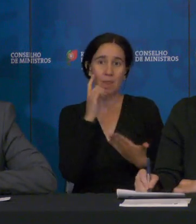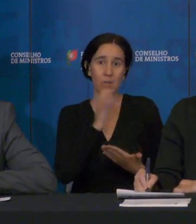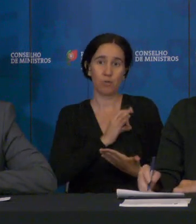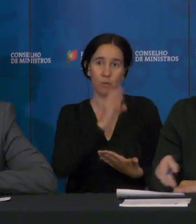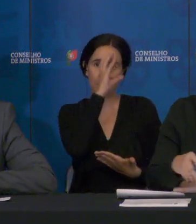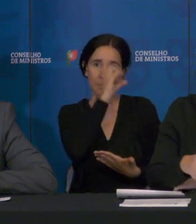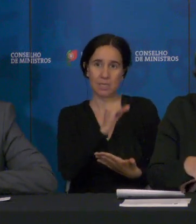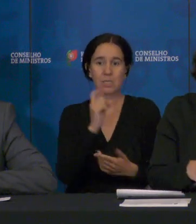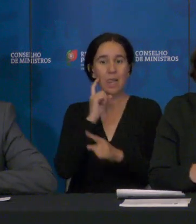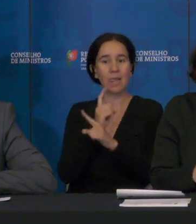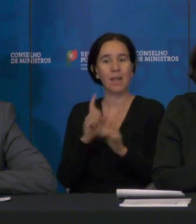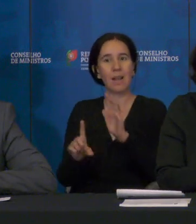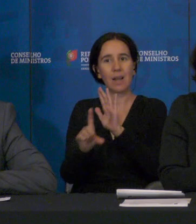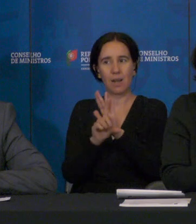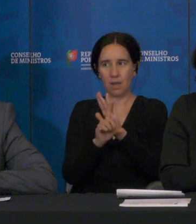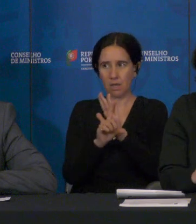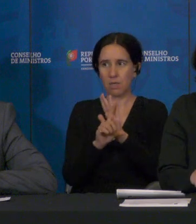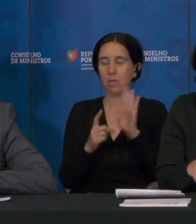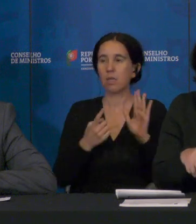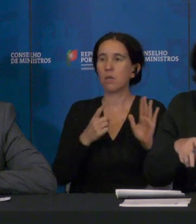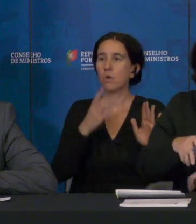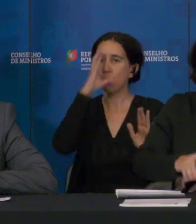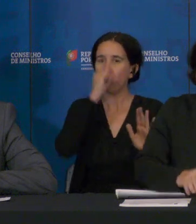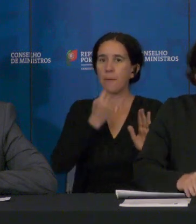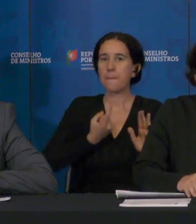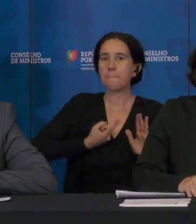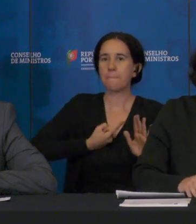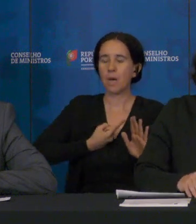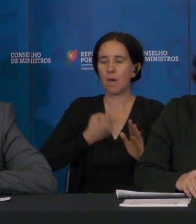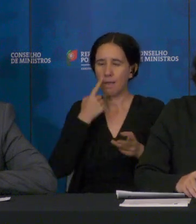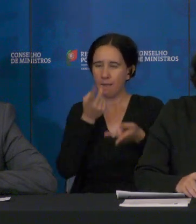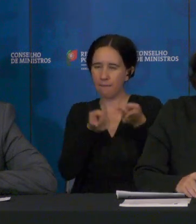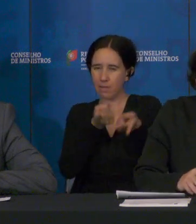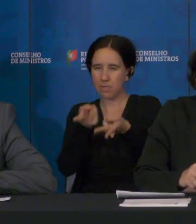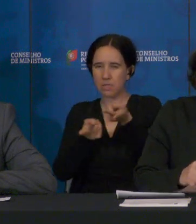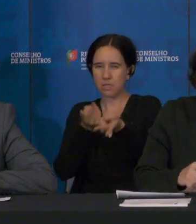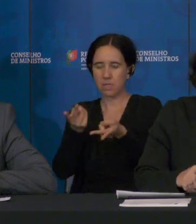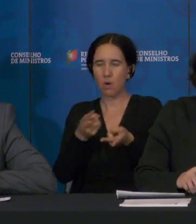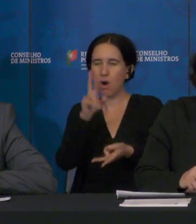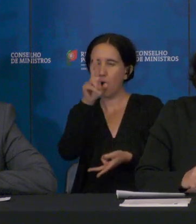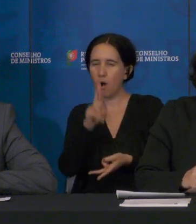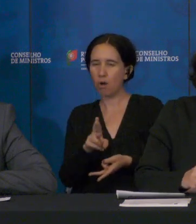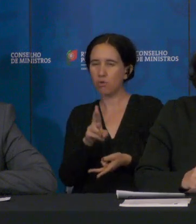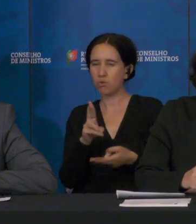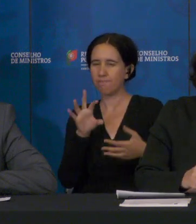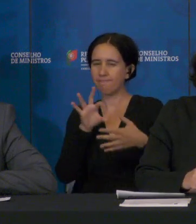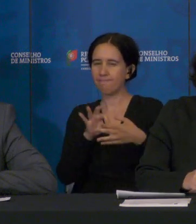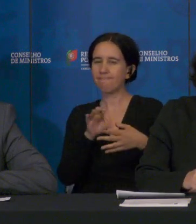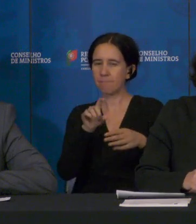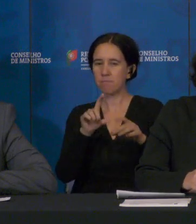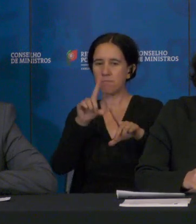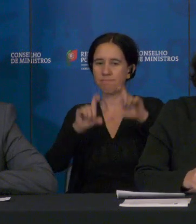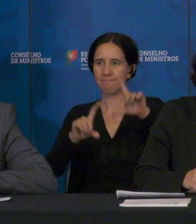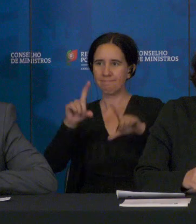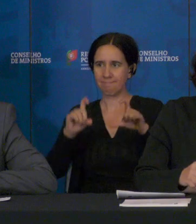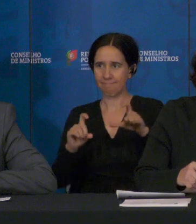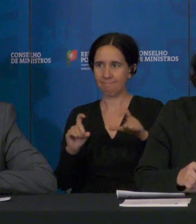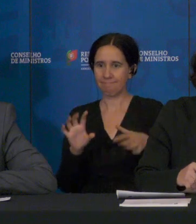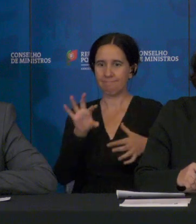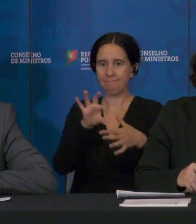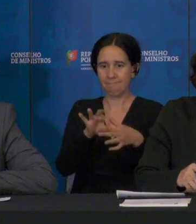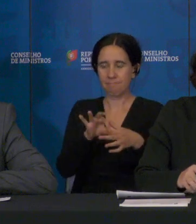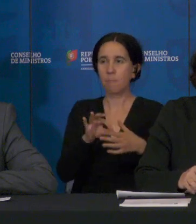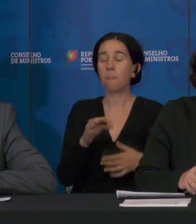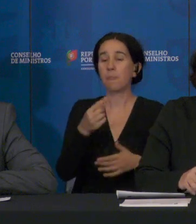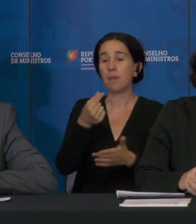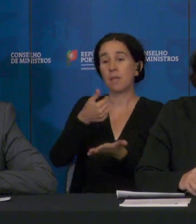termos da lei, o Governo tem que proceder a uma avaliação do valor desta participação social. A